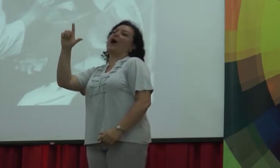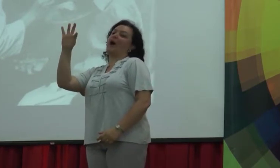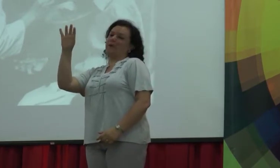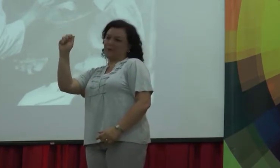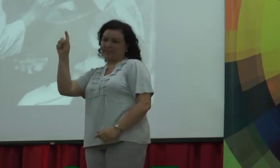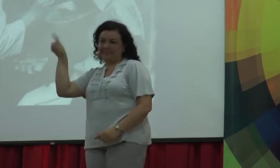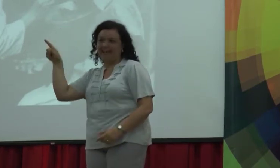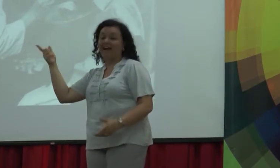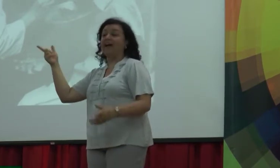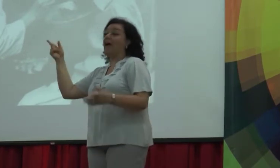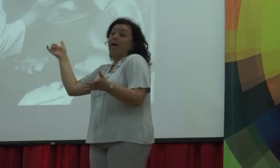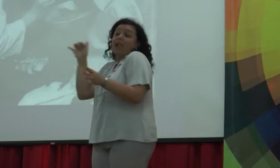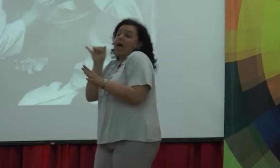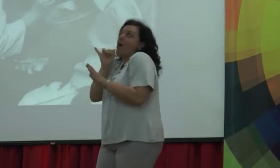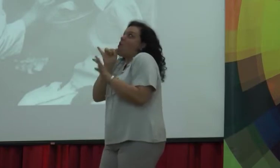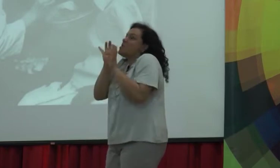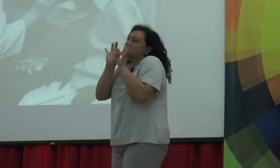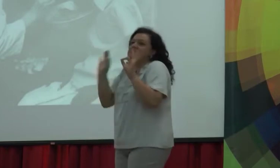de Calcutá.